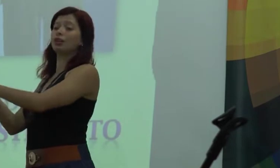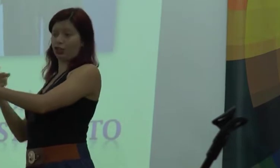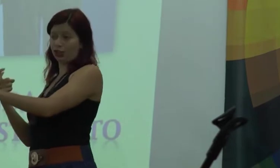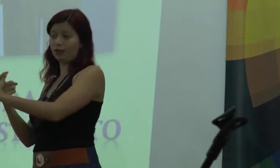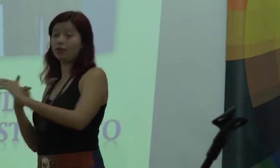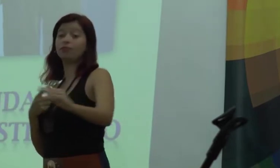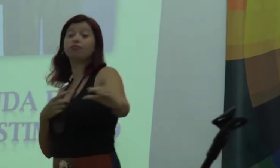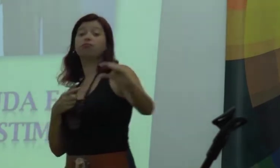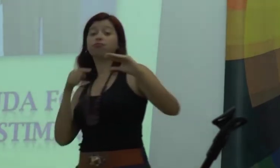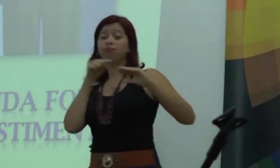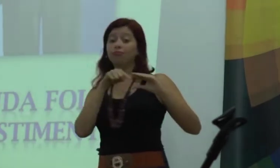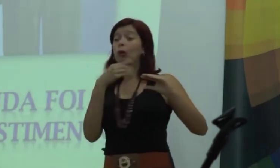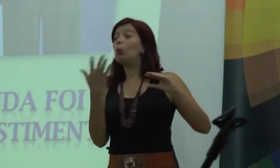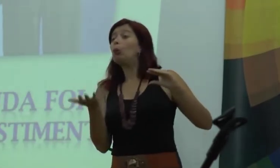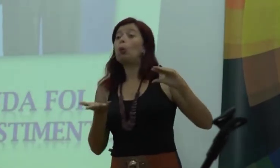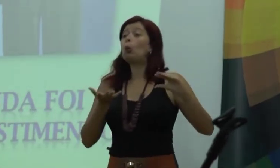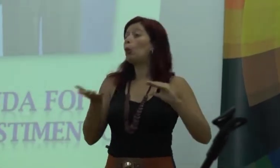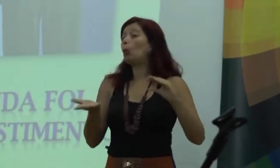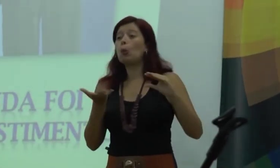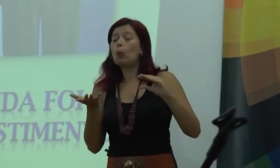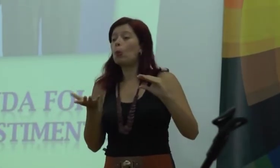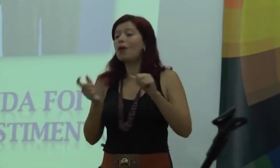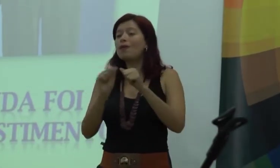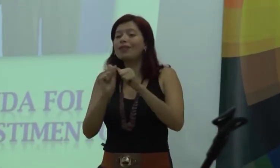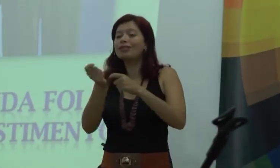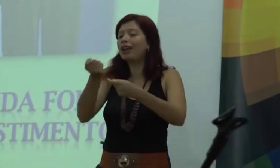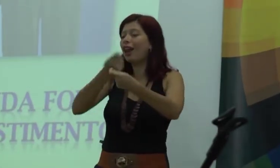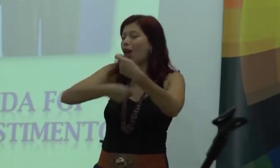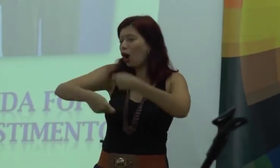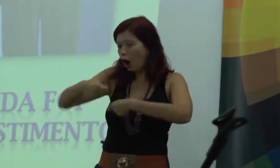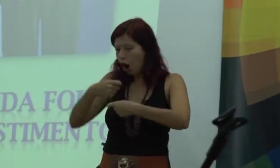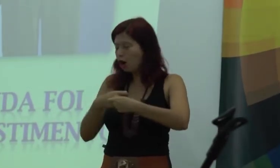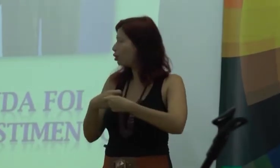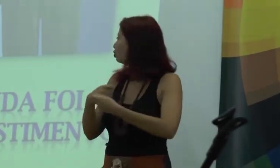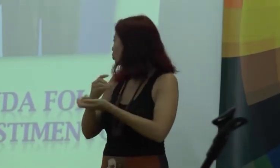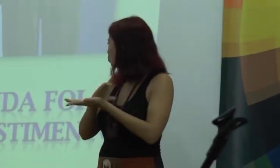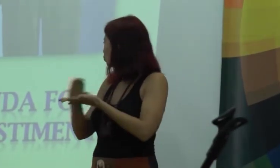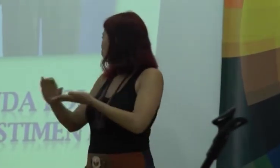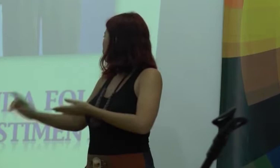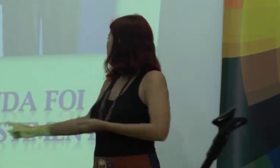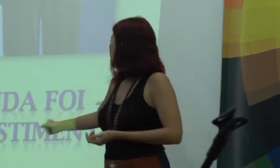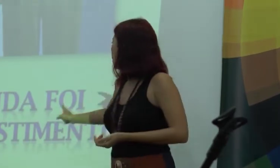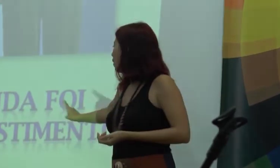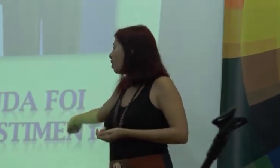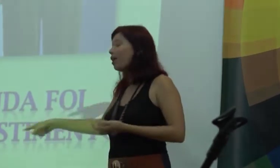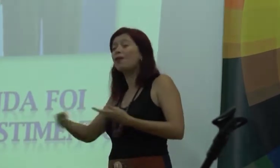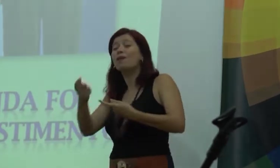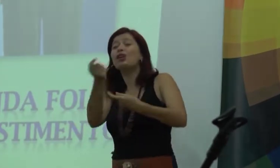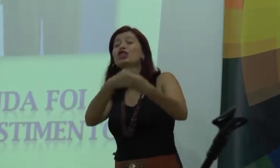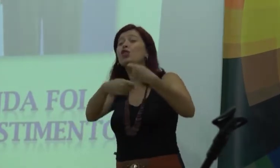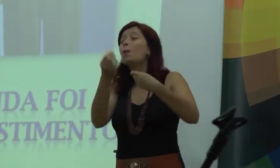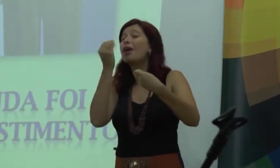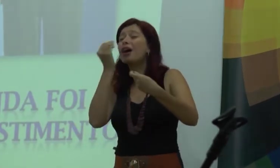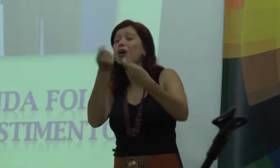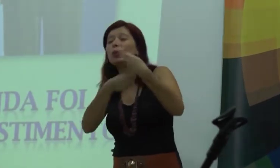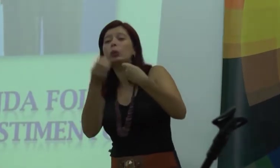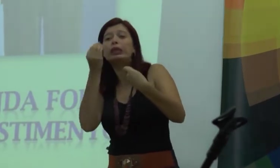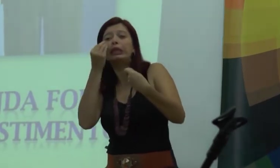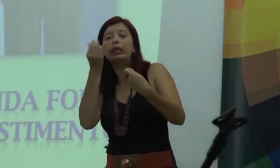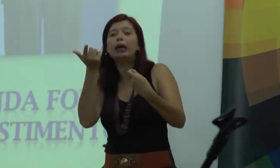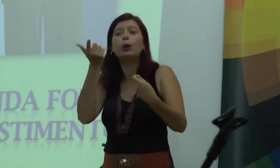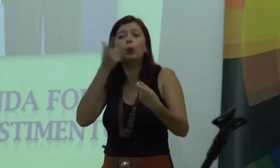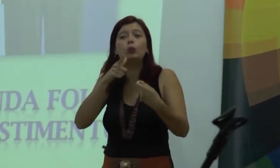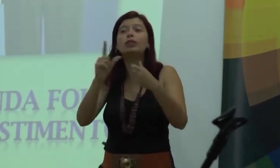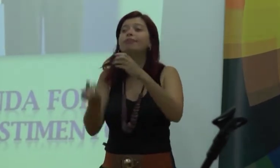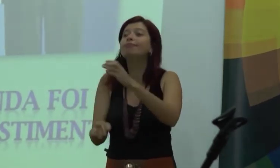tio, né? E com a parte que coube, ele começou então a